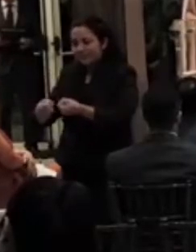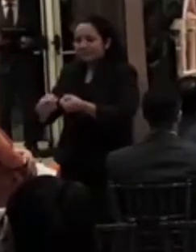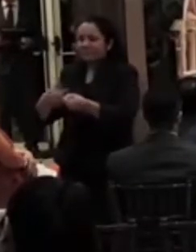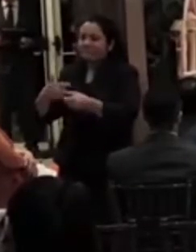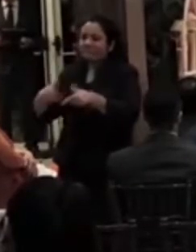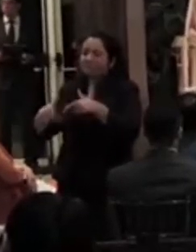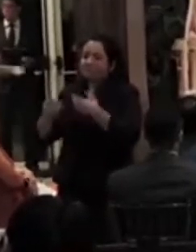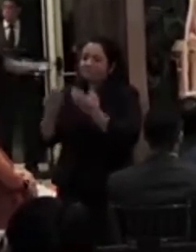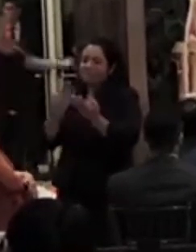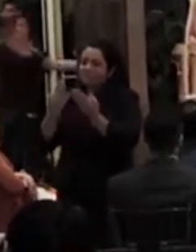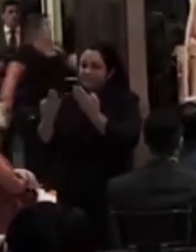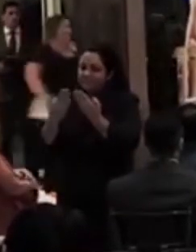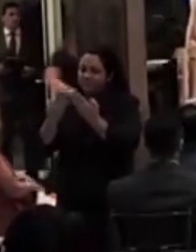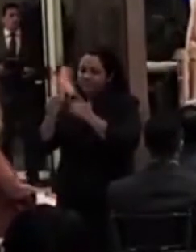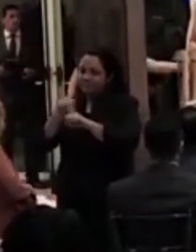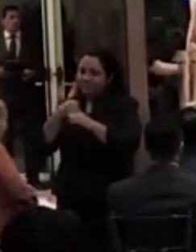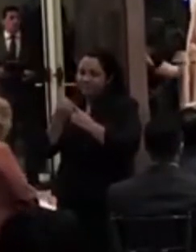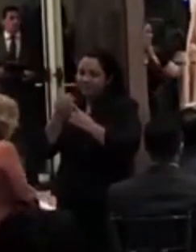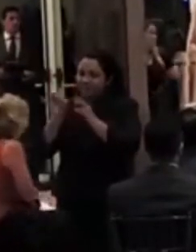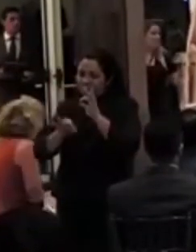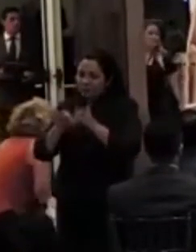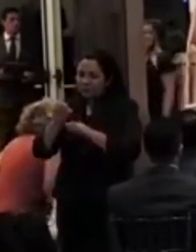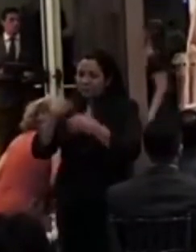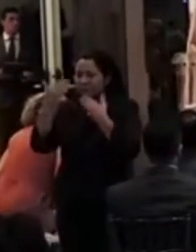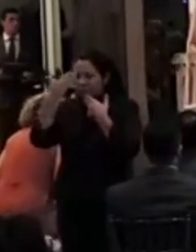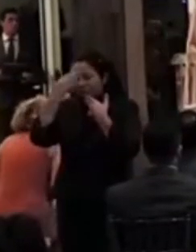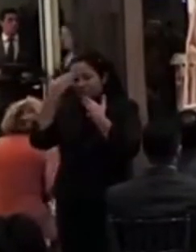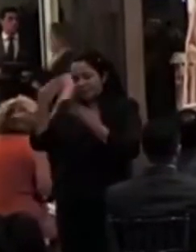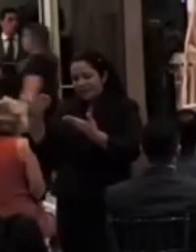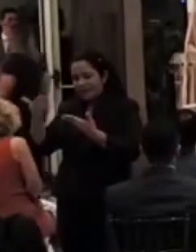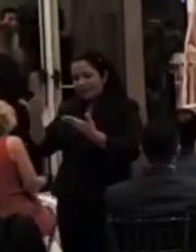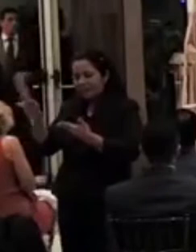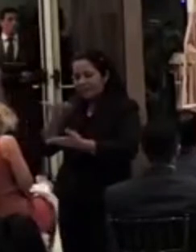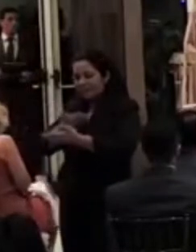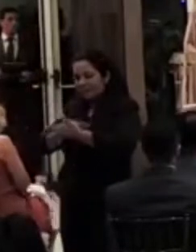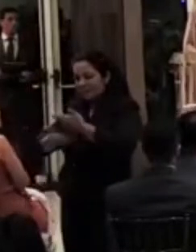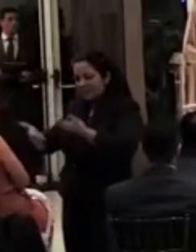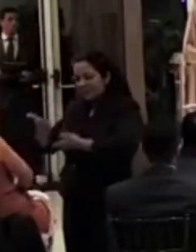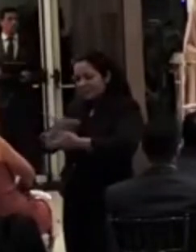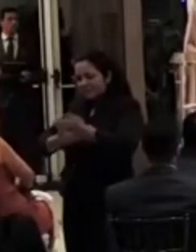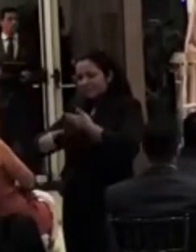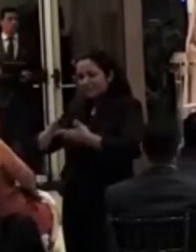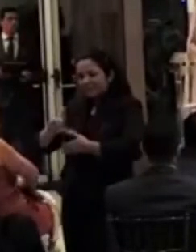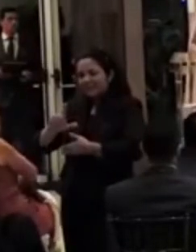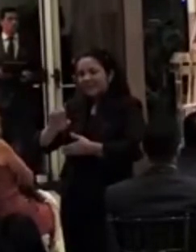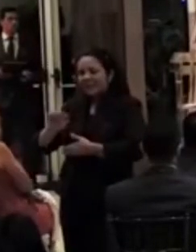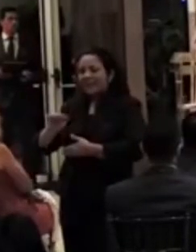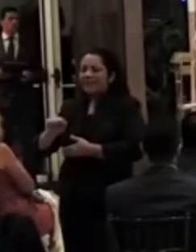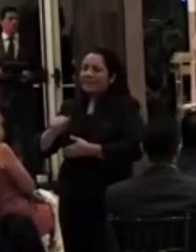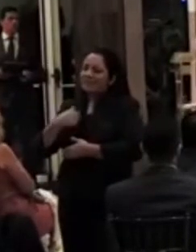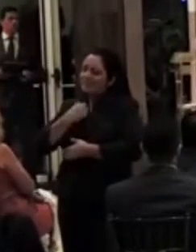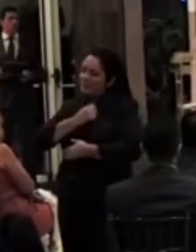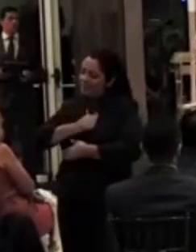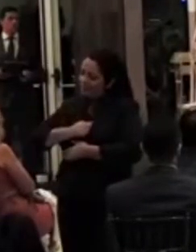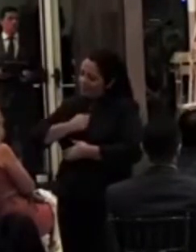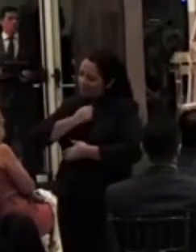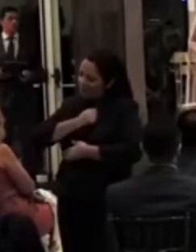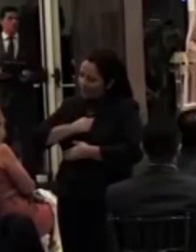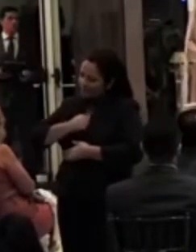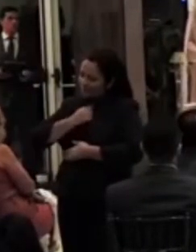e mais justa. Obrigada por partilhar suas lutas conosco, Cléia. Nós sentimos muita saudade de